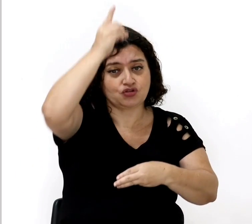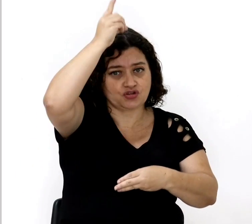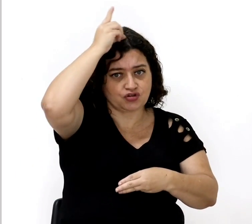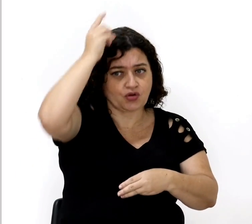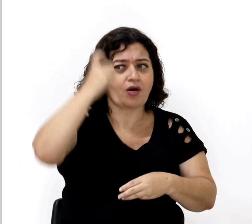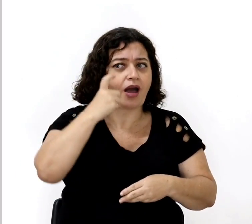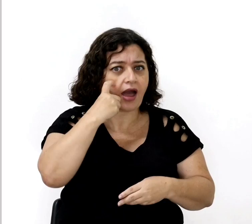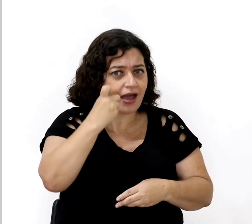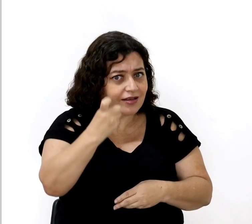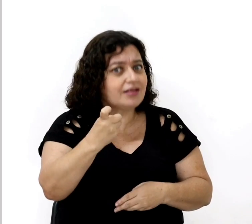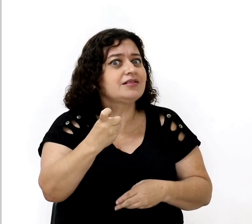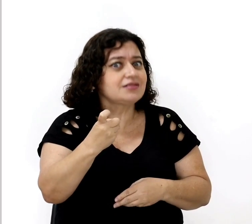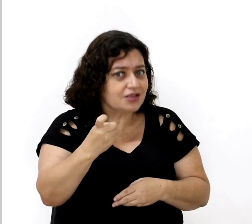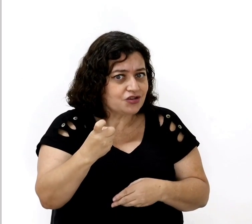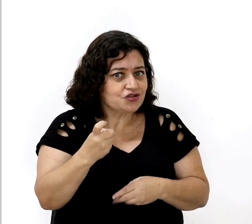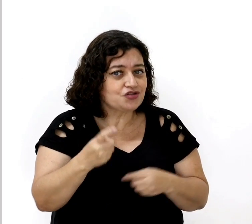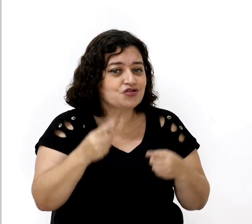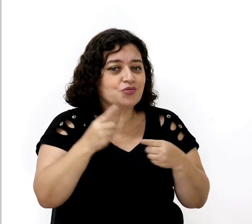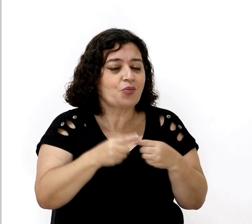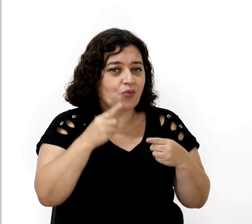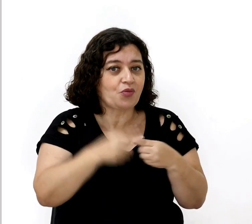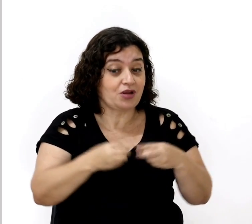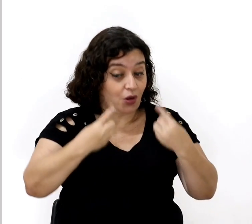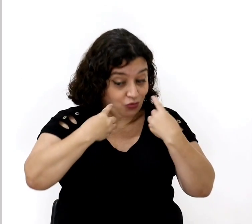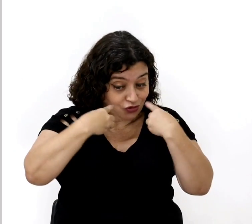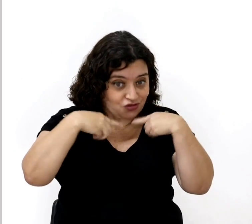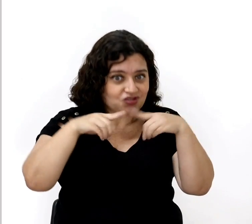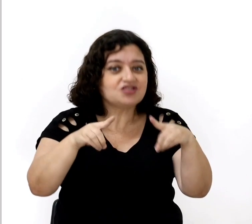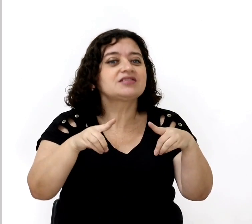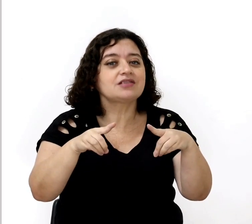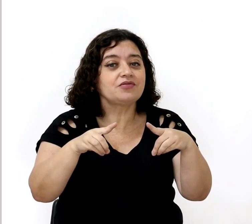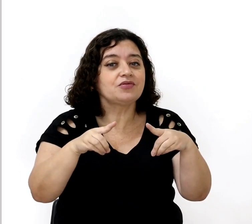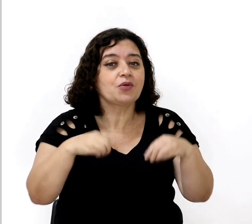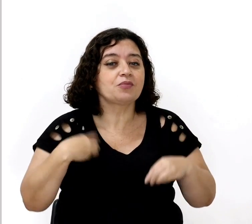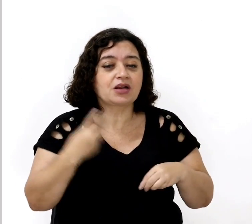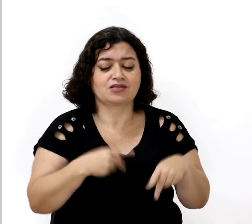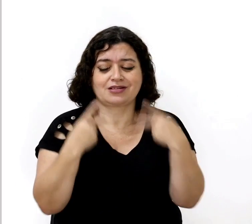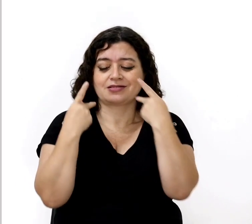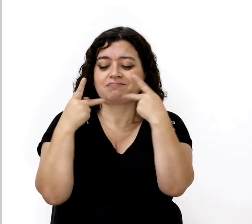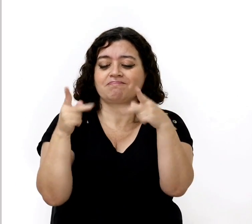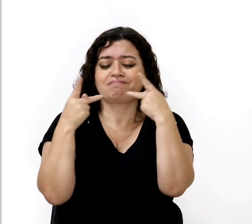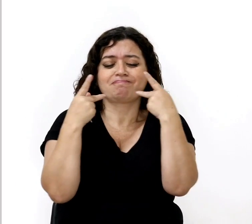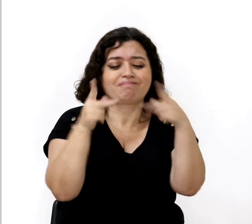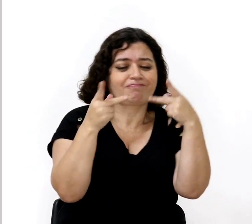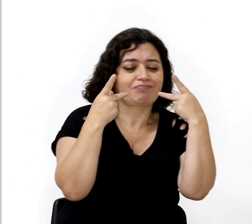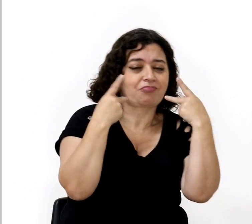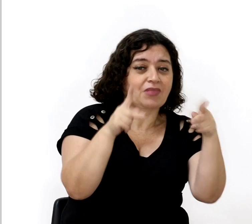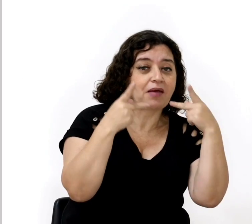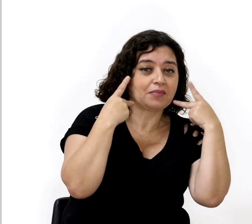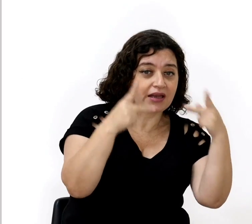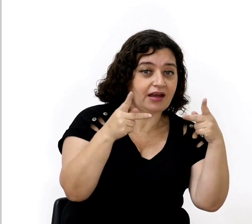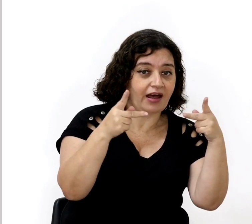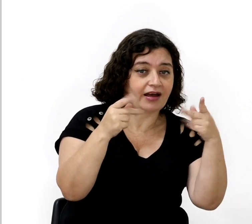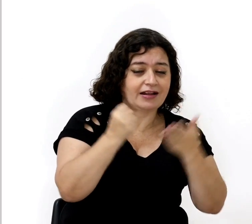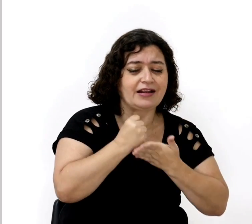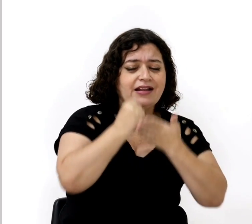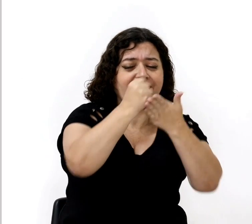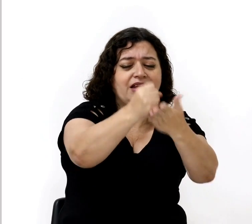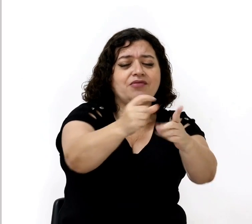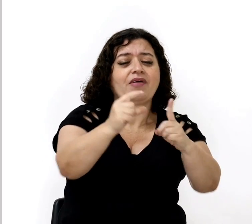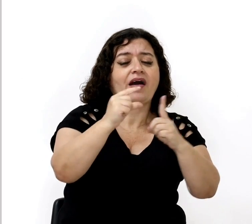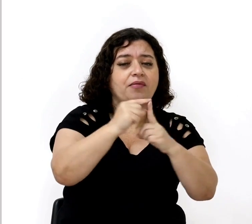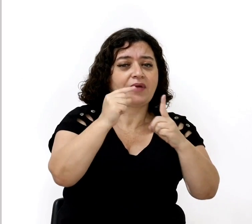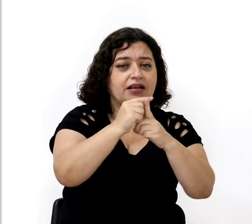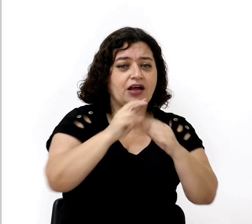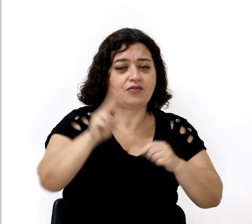é bastante interessante, porque traz esse desafio, né, para a gente pregar, para levar a palavra e